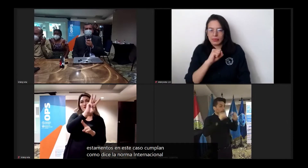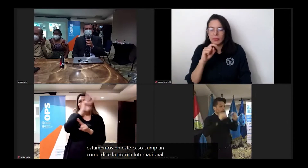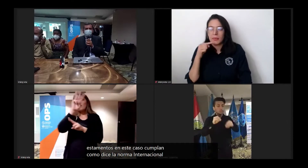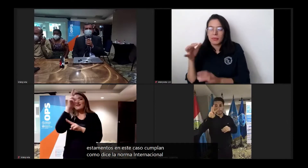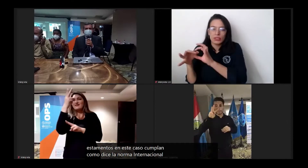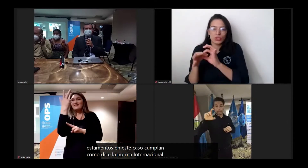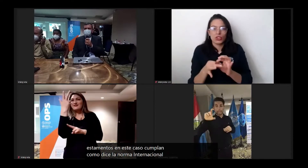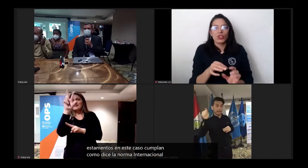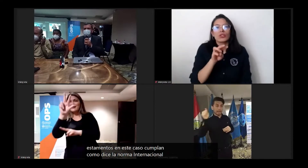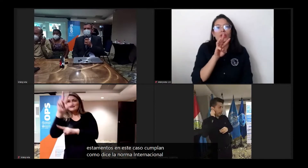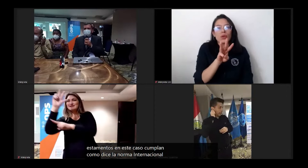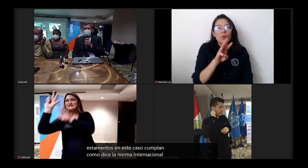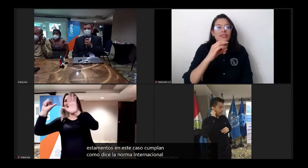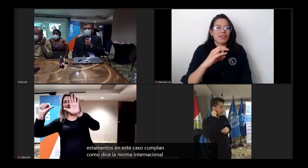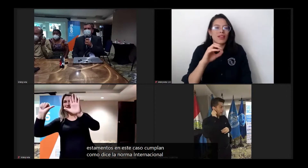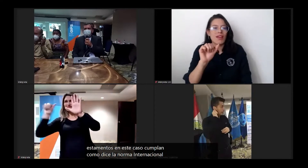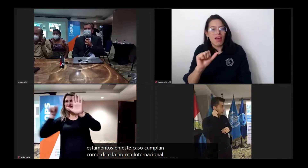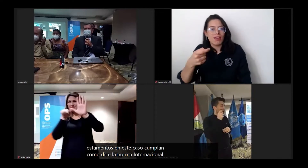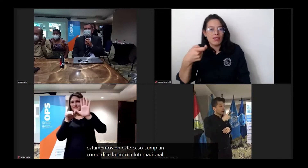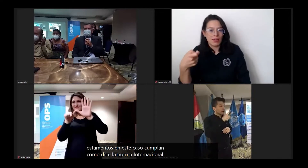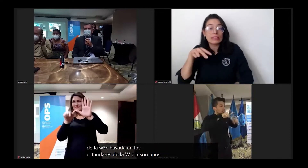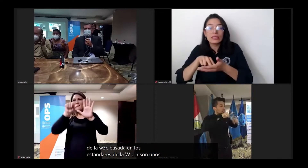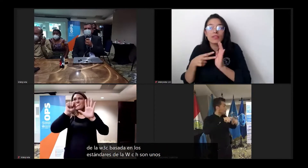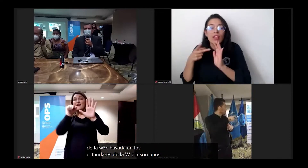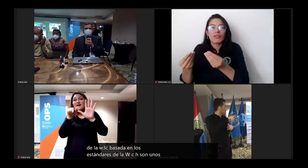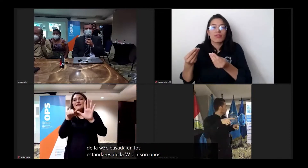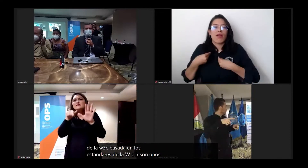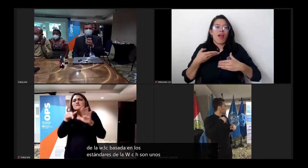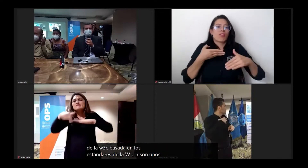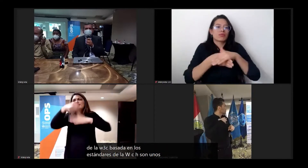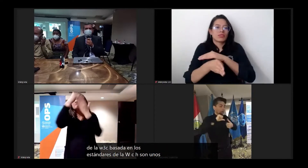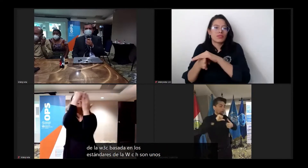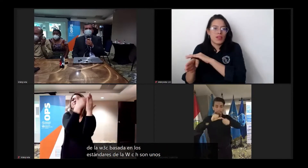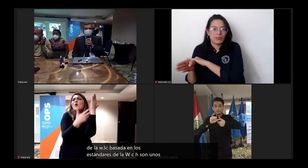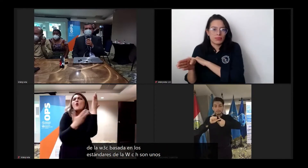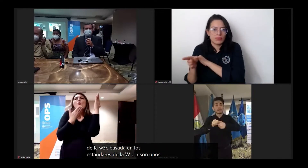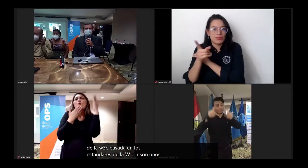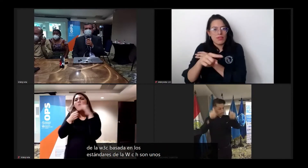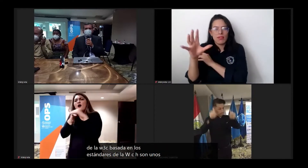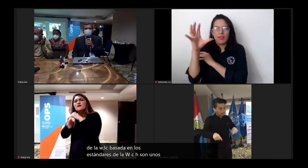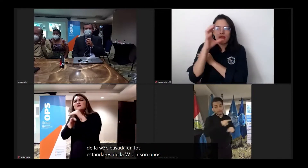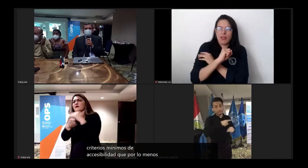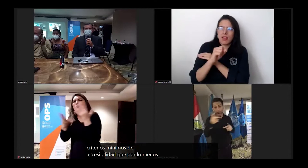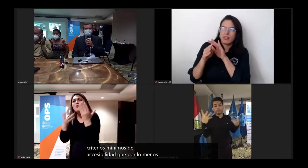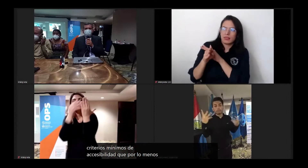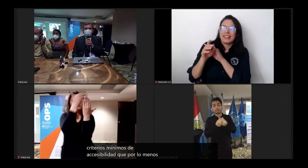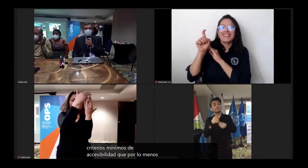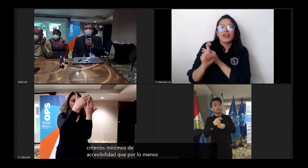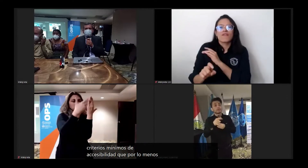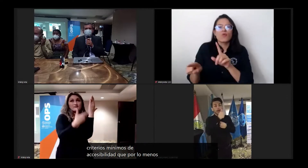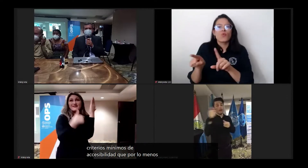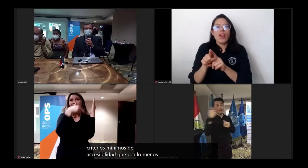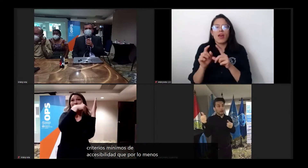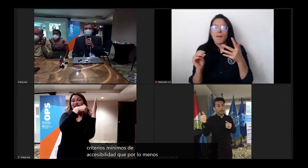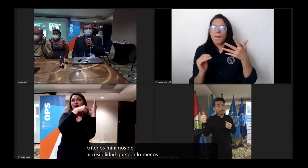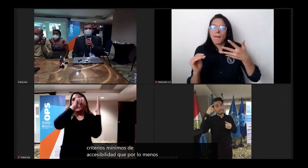WCAG, que son unos criterios mínimos de accesibilidad que por lo menos deben estar en un nivel AA para